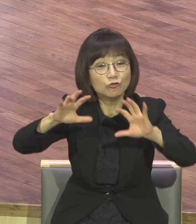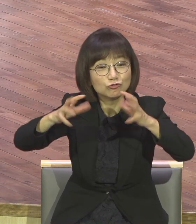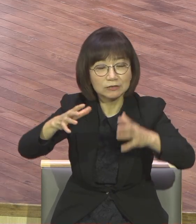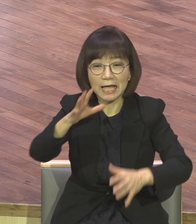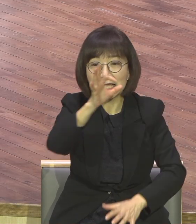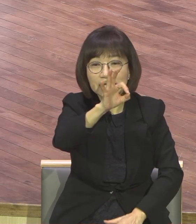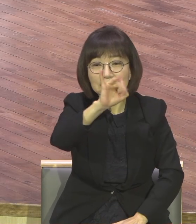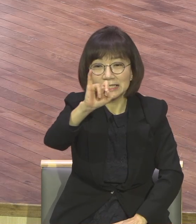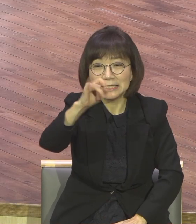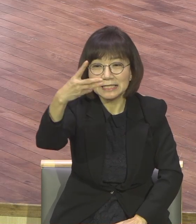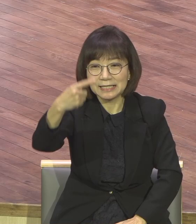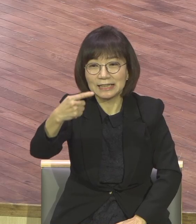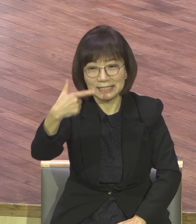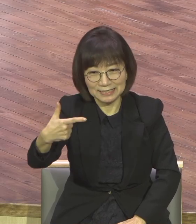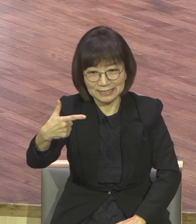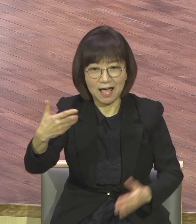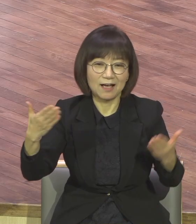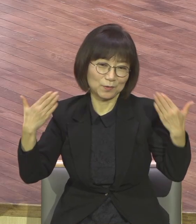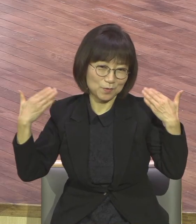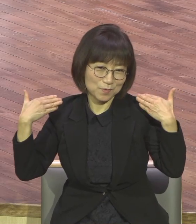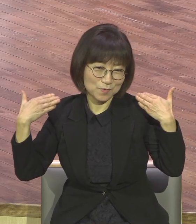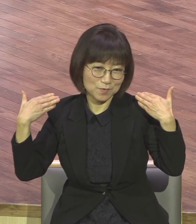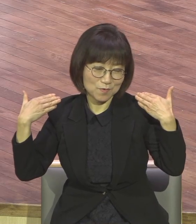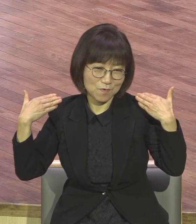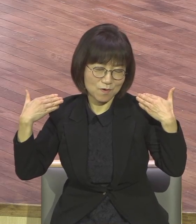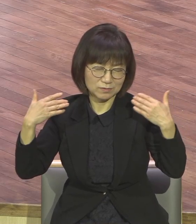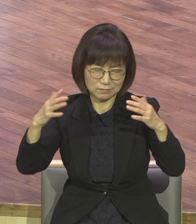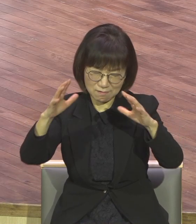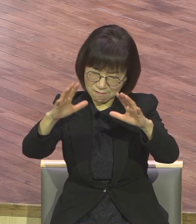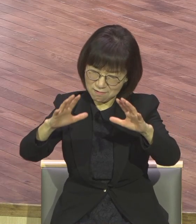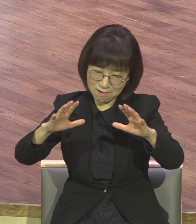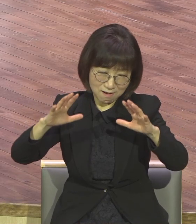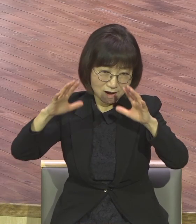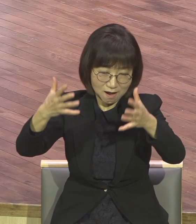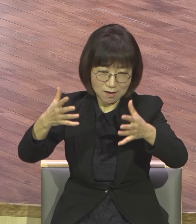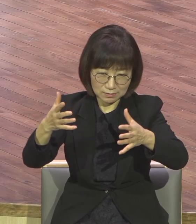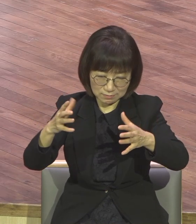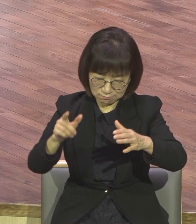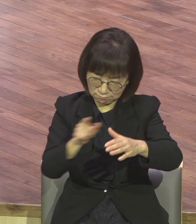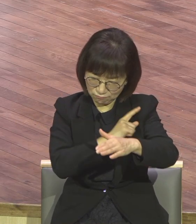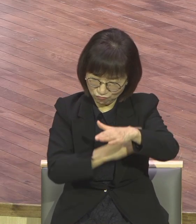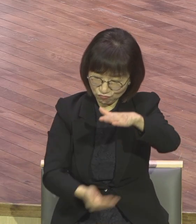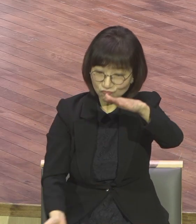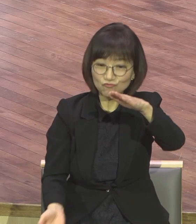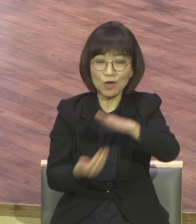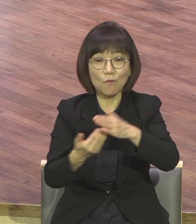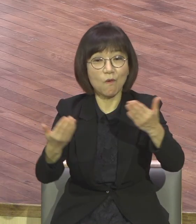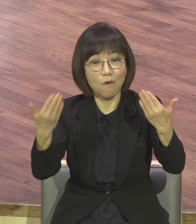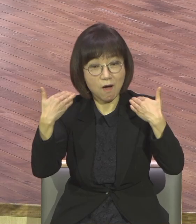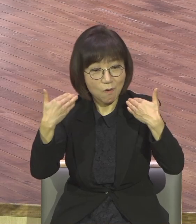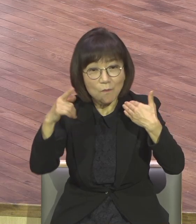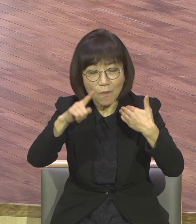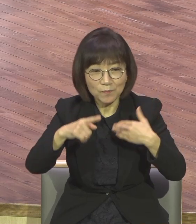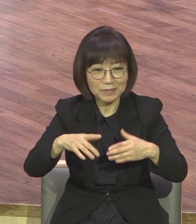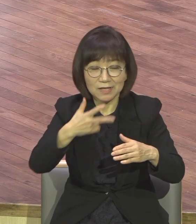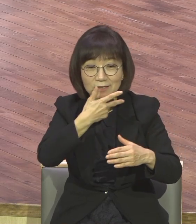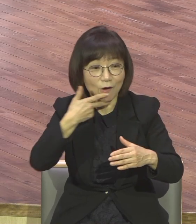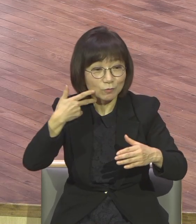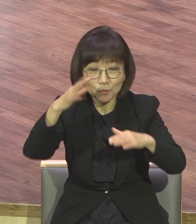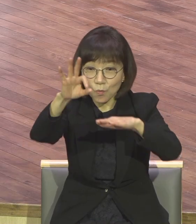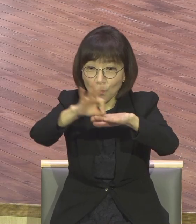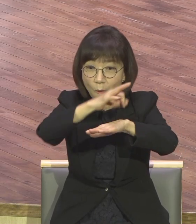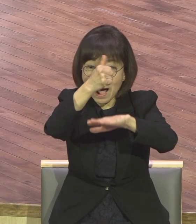영국 이튼 칼리지입니다. 세계 최고의 고등학교. 영국 왕실의 왕자들이 이